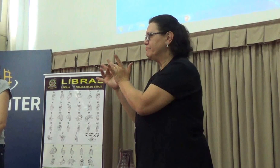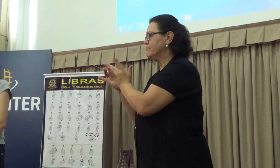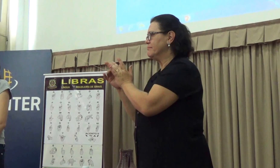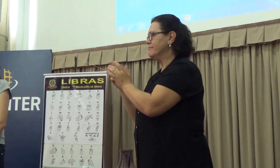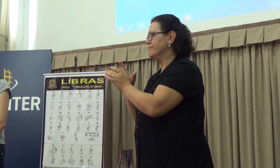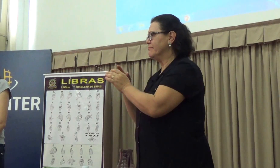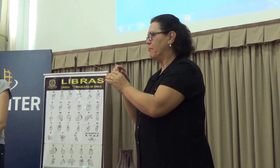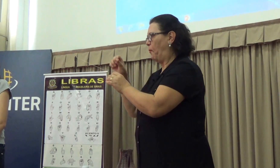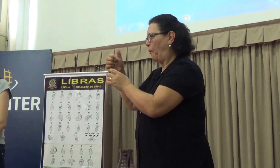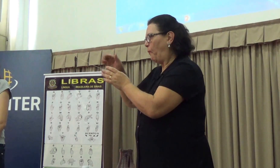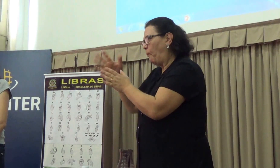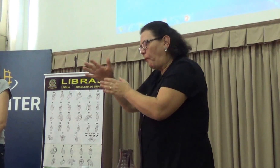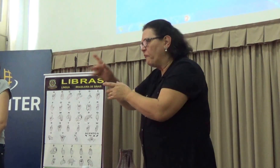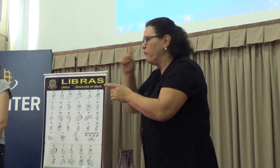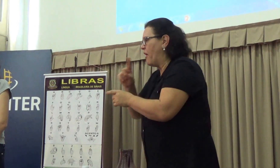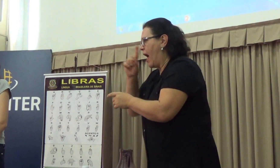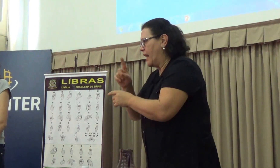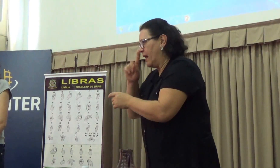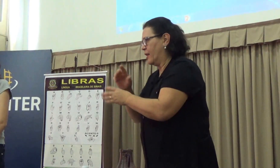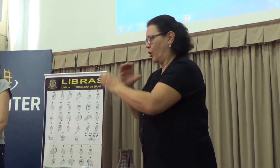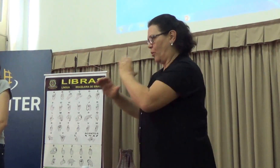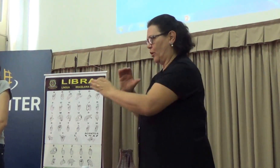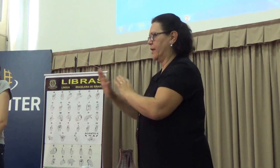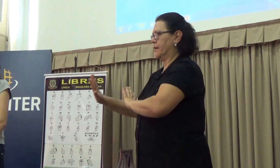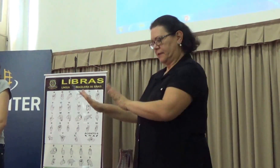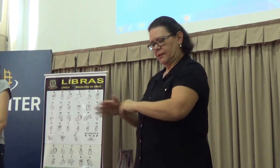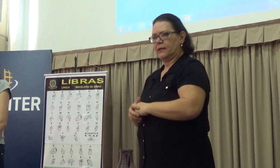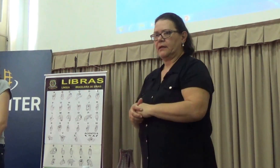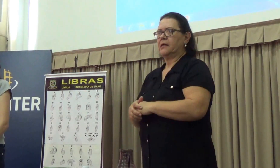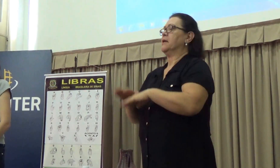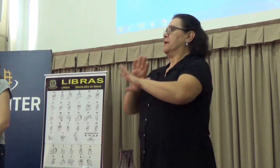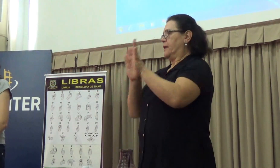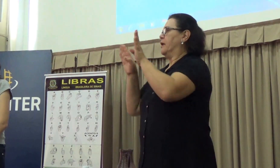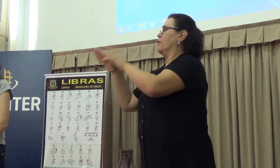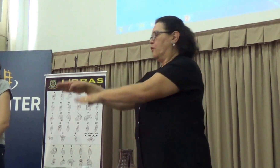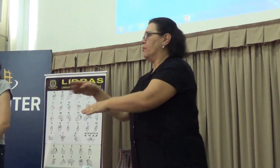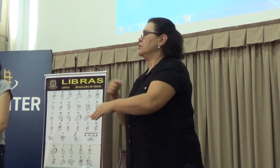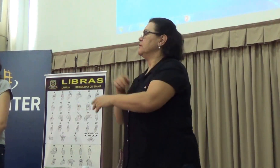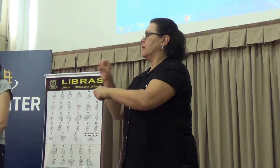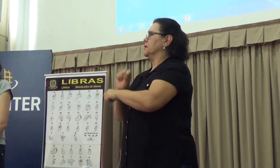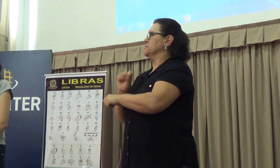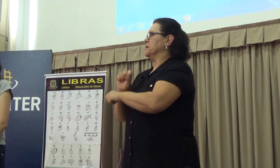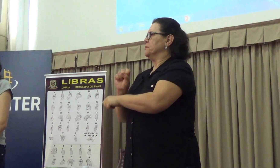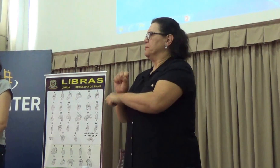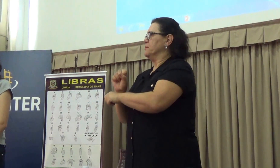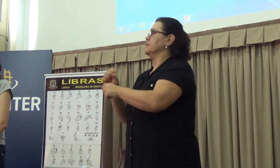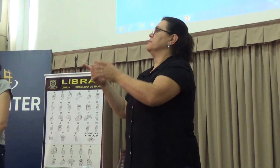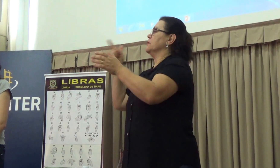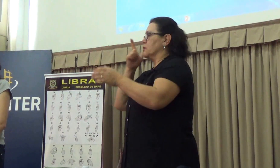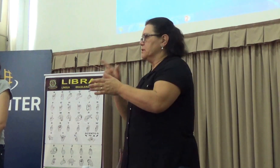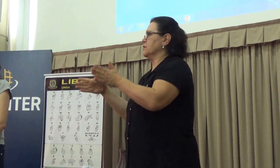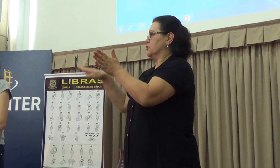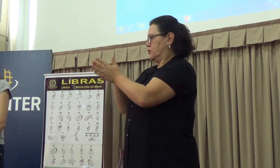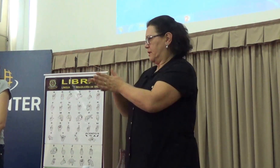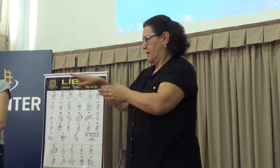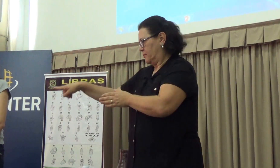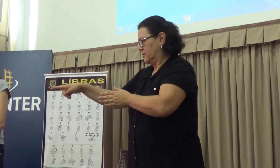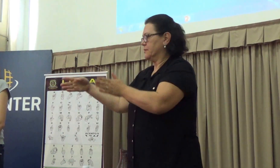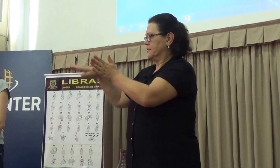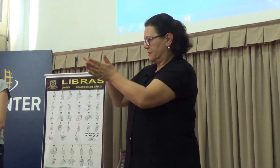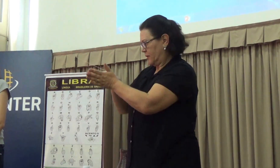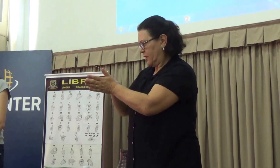mais claro essa questão do contato, do local. Então foi uma falha de comunicação só, uma pequena falha. Mas daí a gente estava